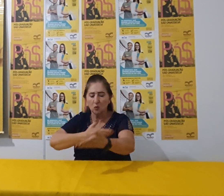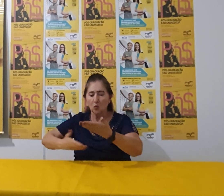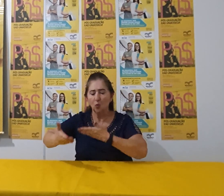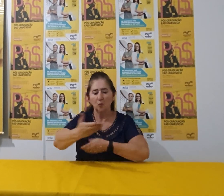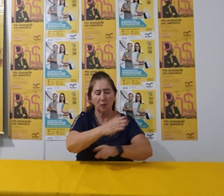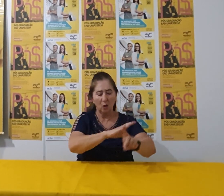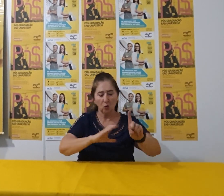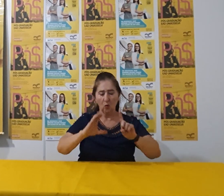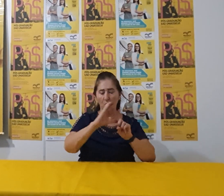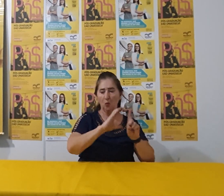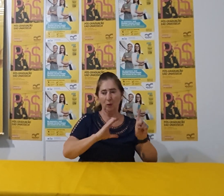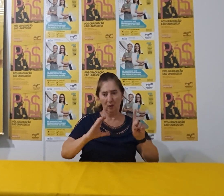escolar.